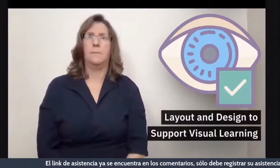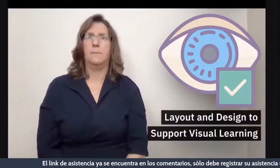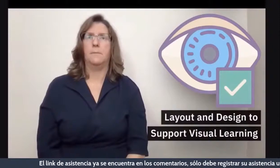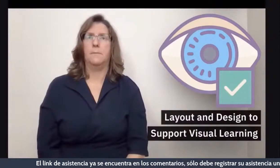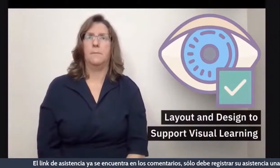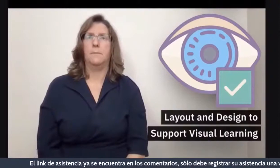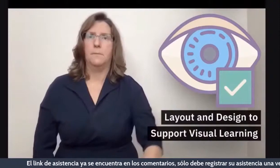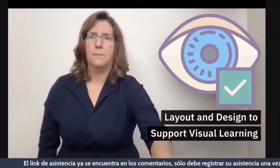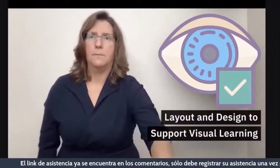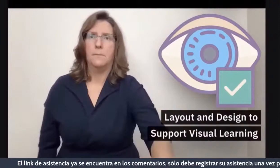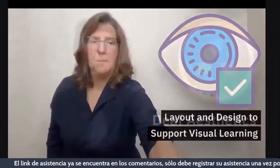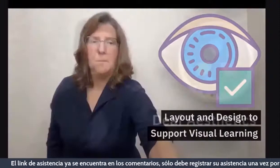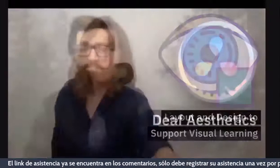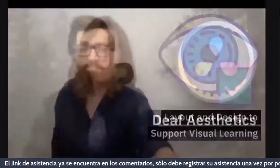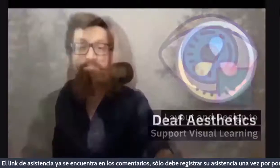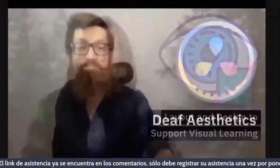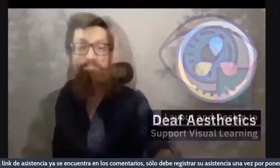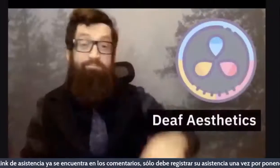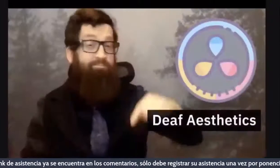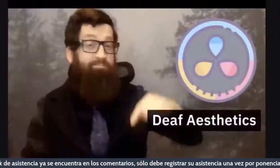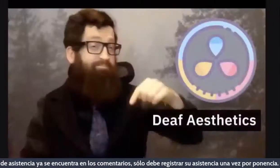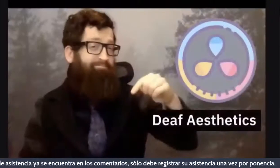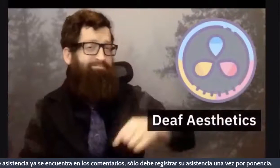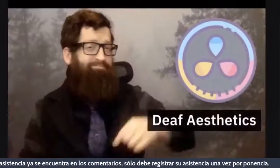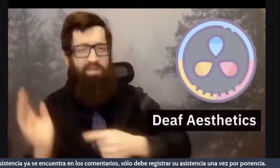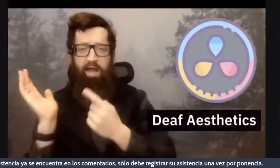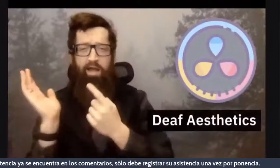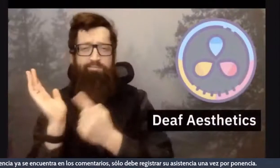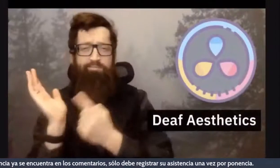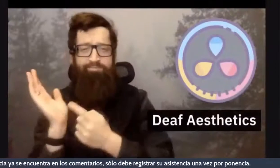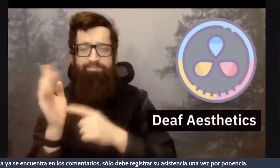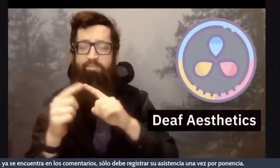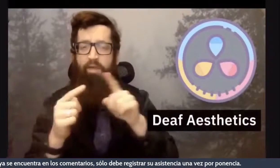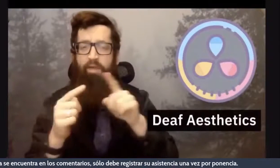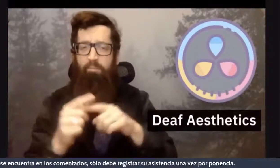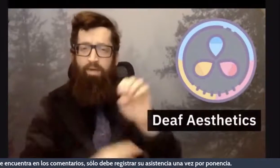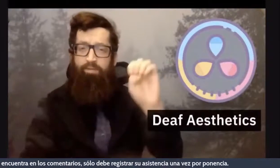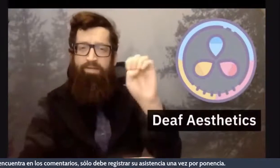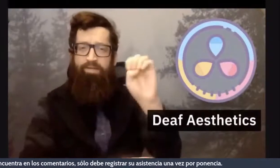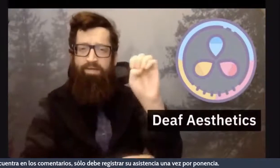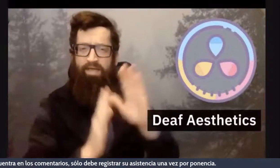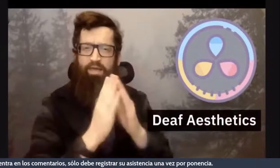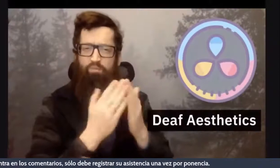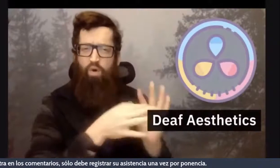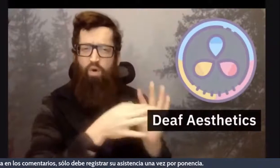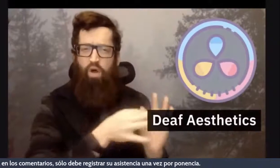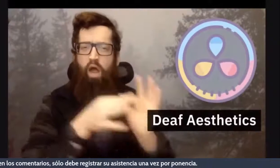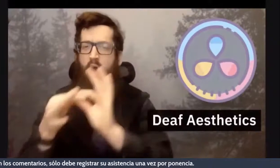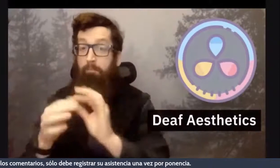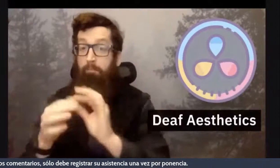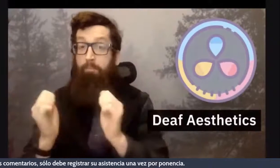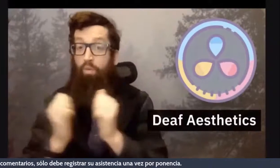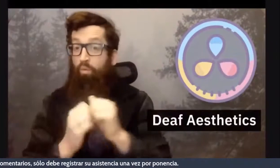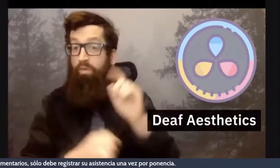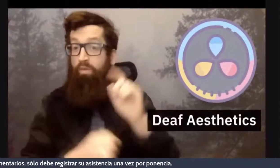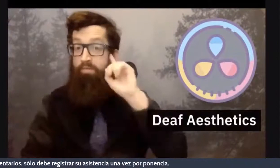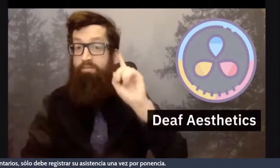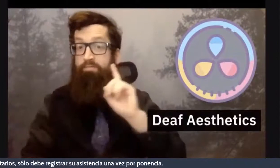en esta parte de la presentación. Estaremos hablando del diseño de los e-books, también con la estética para la sordera.